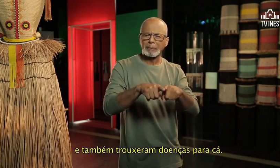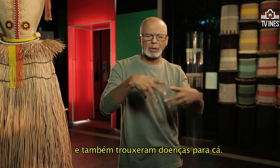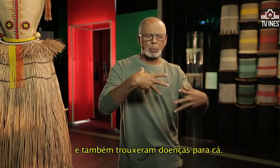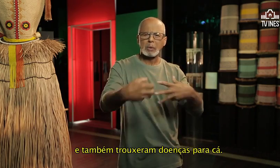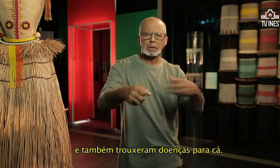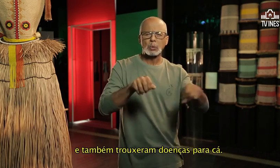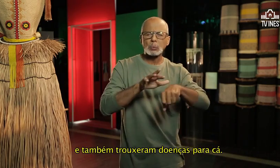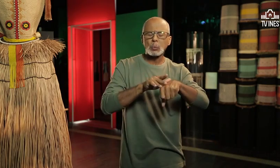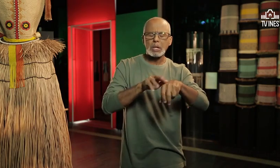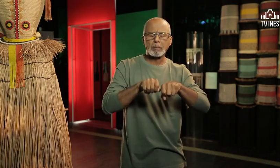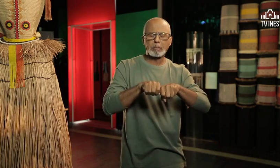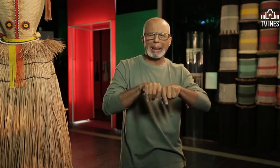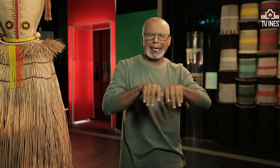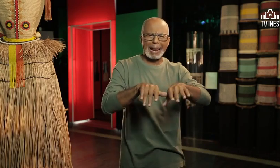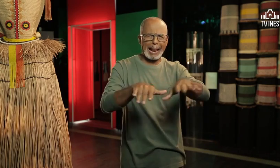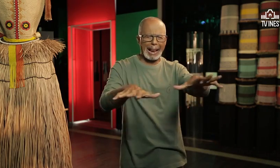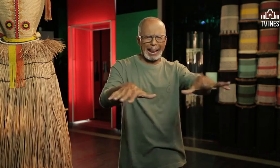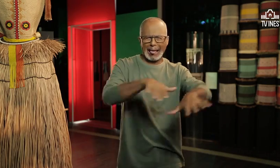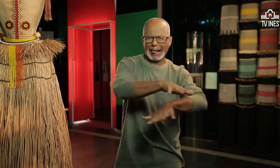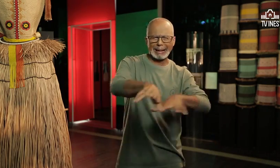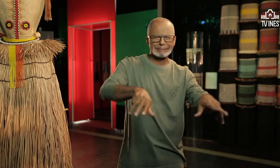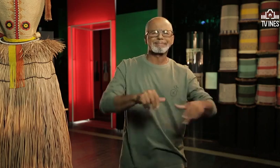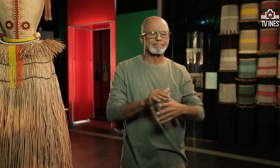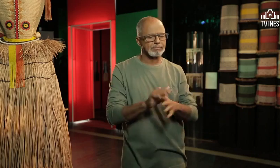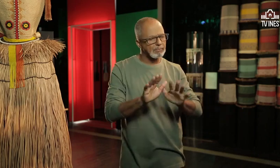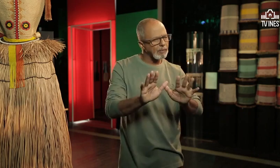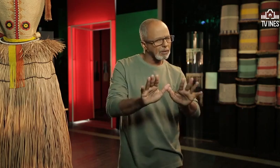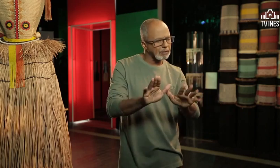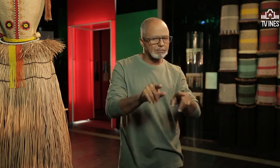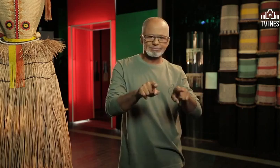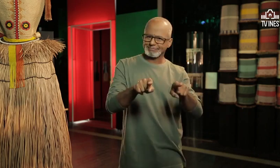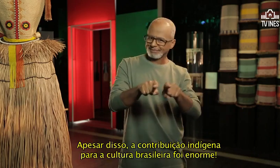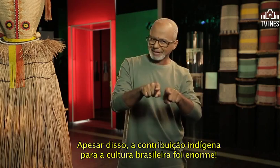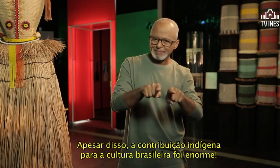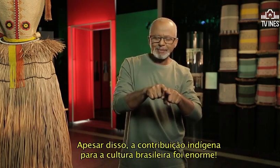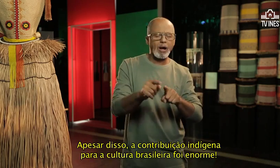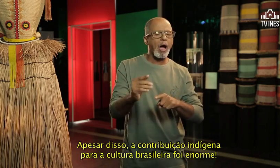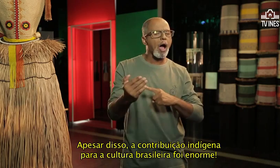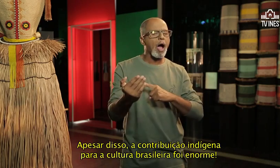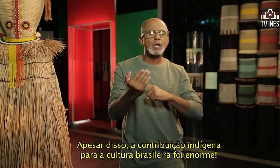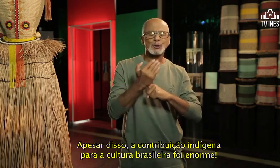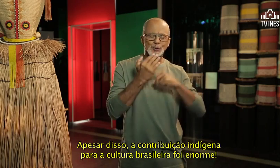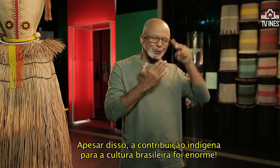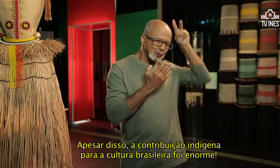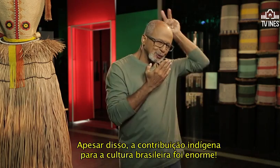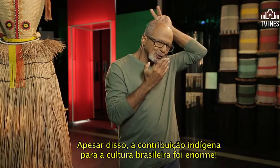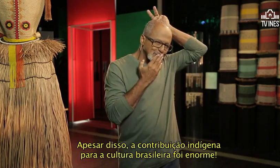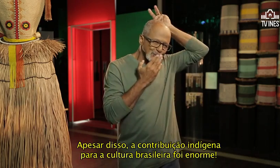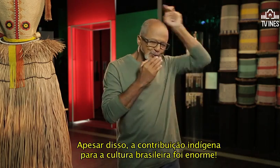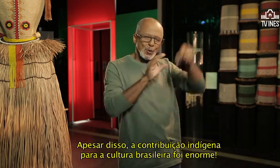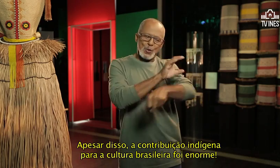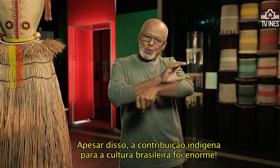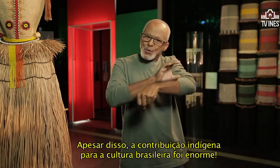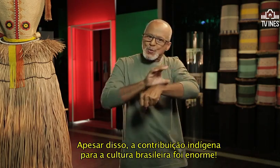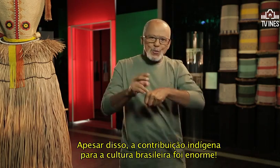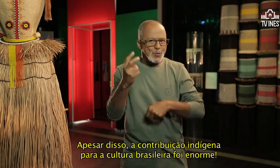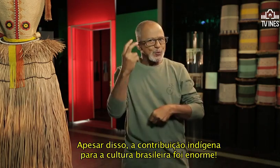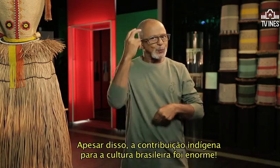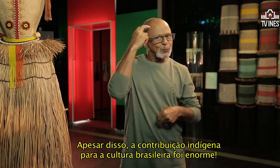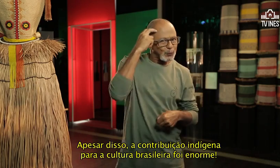cá. Apesar disso, A contribuição indígena para a cultura